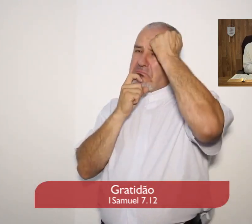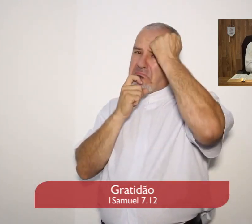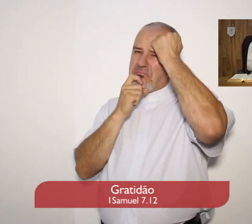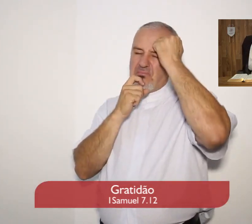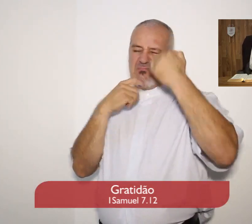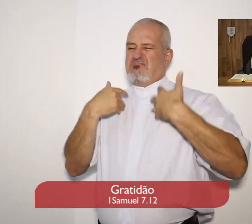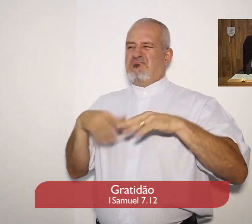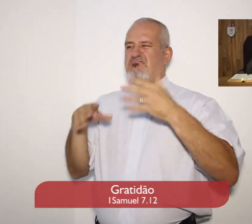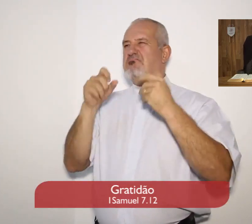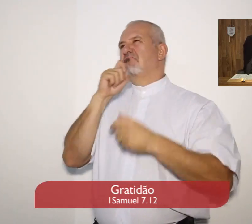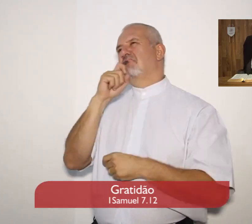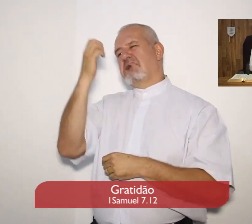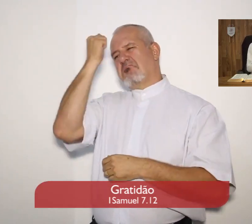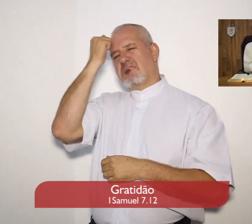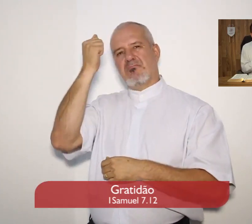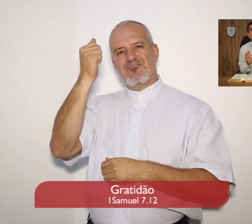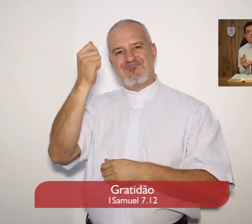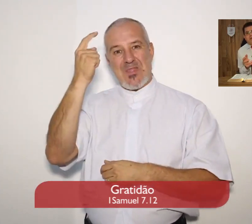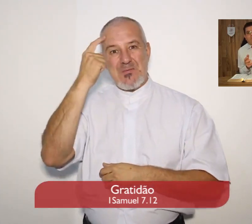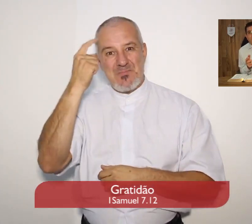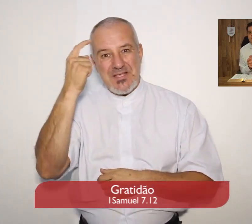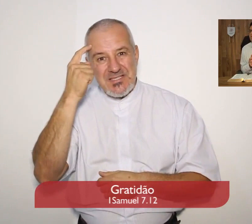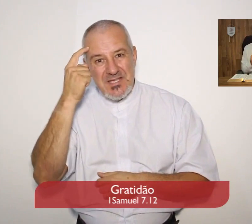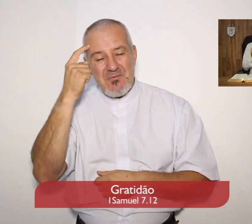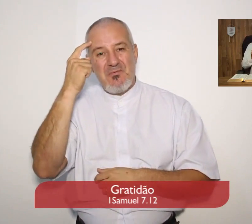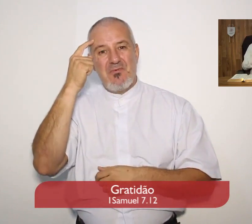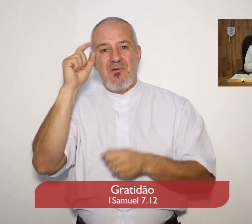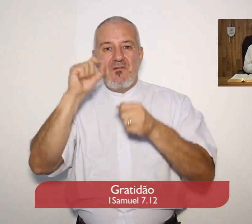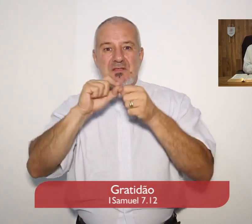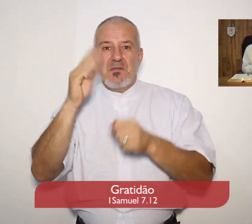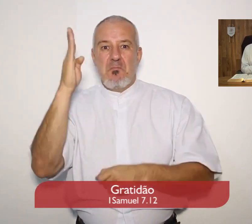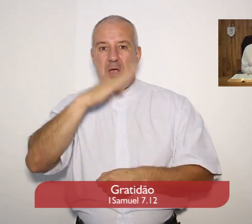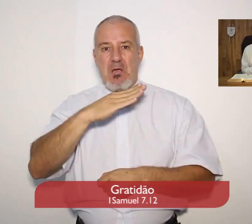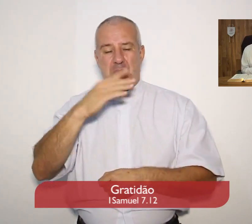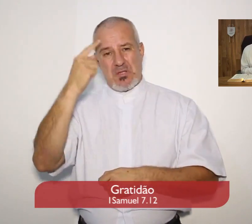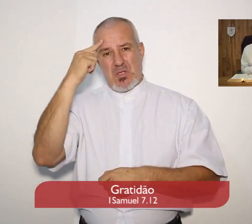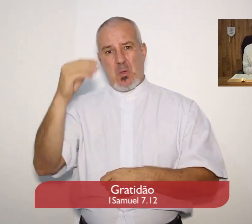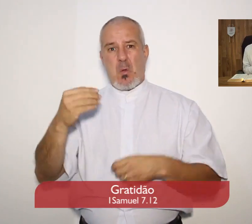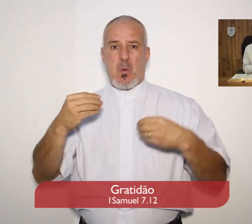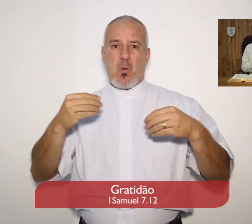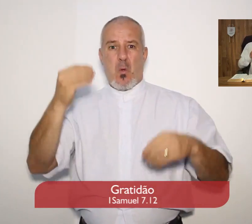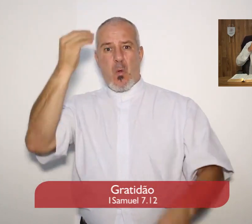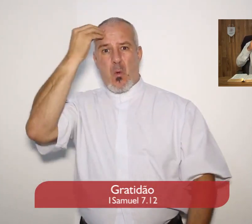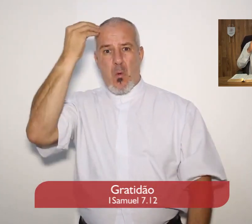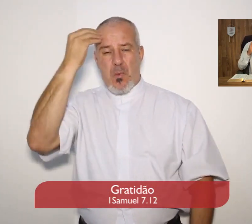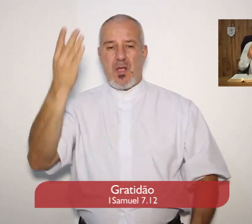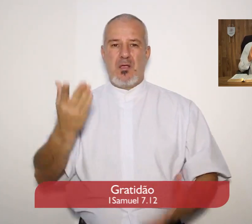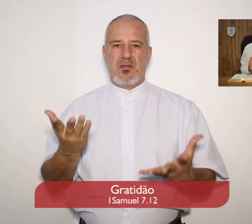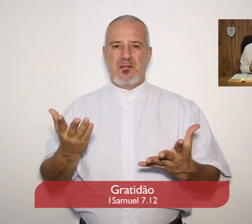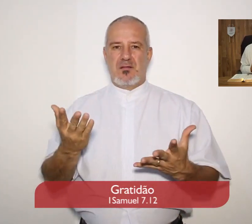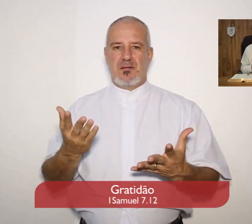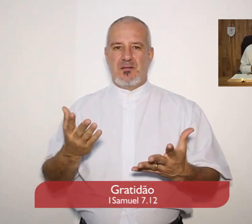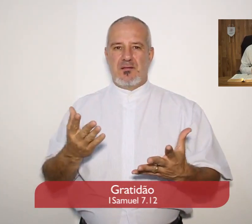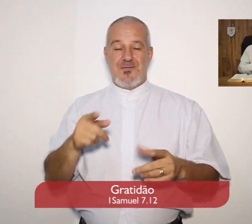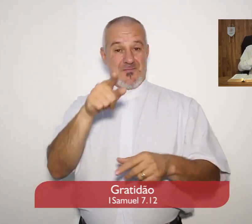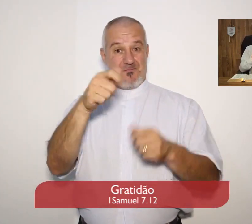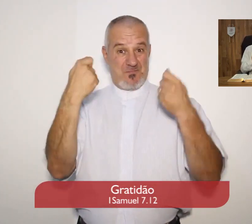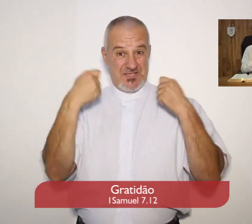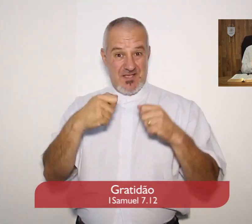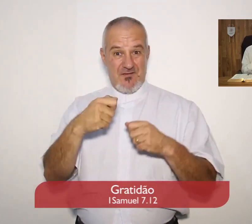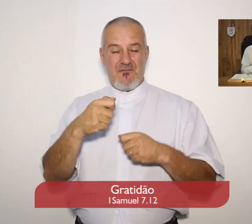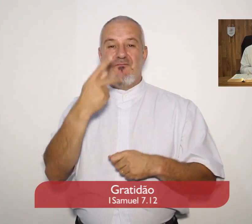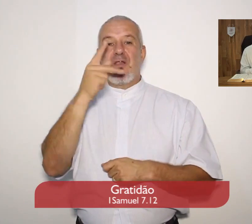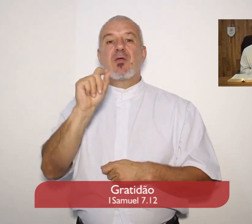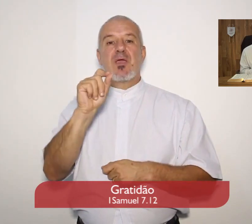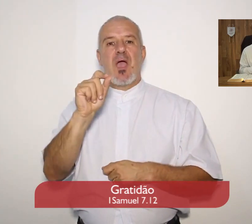que fizemos o mal, mas fazemos meia culpa. Nós não estamos falando de remorso, nós estamos falando de arrependimento, de